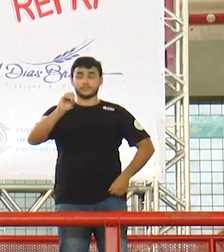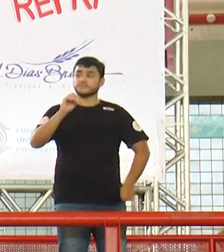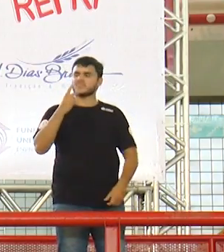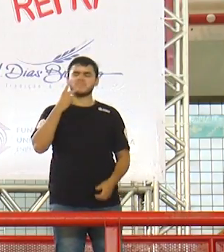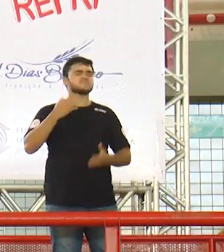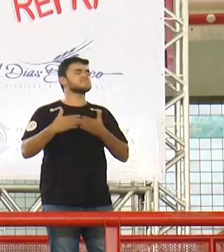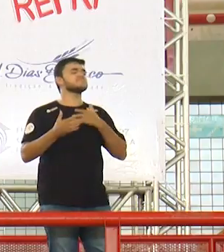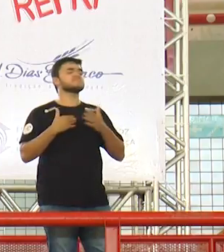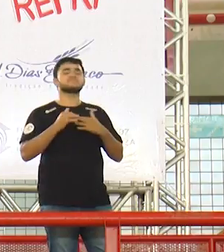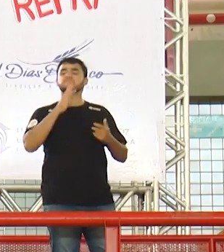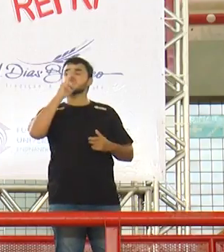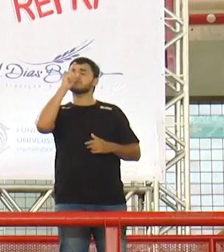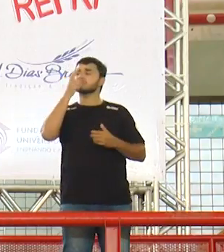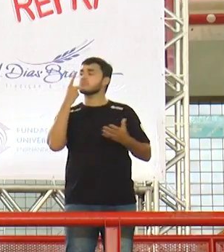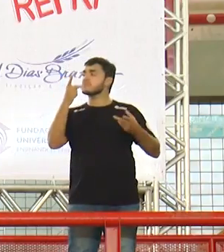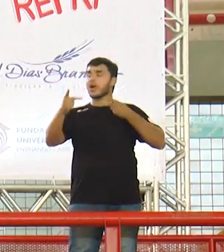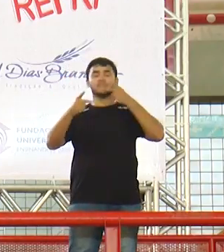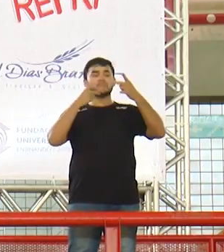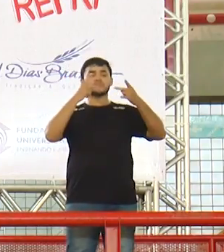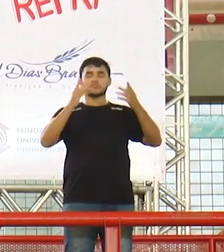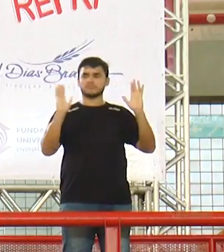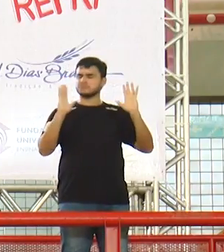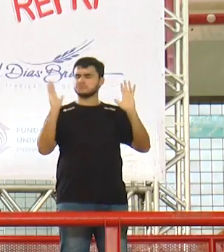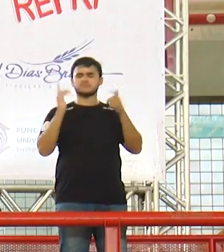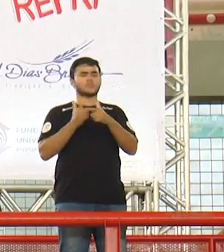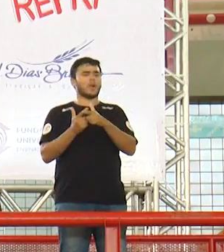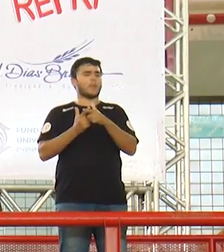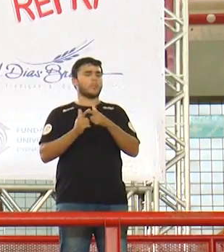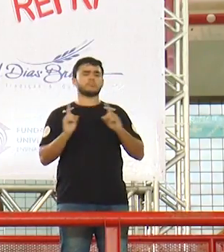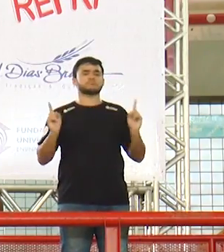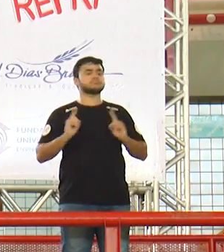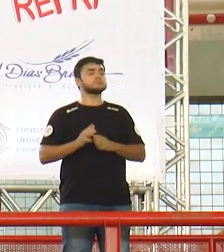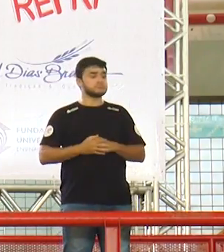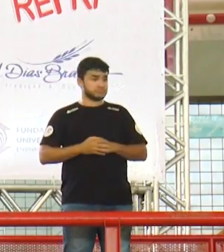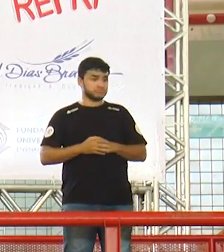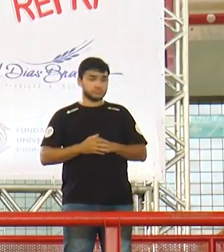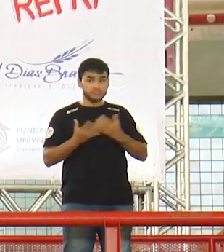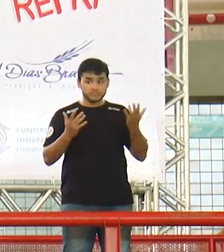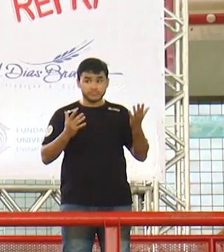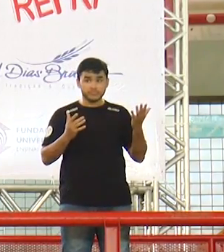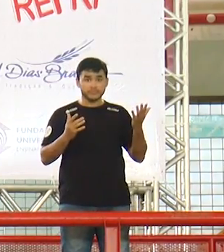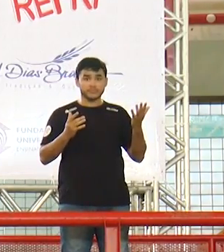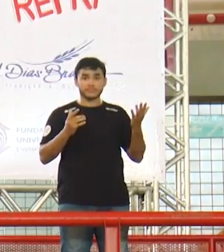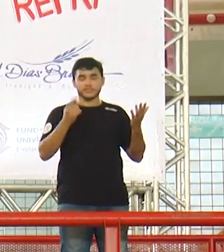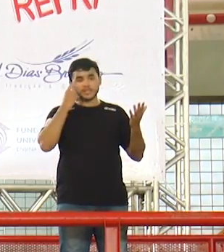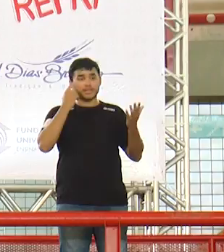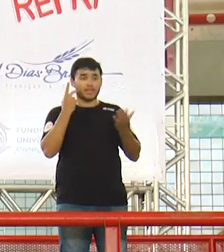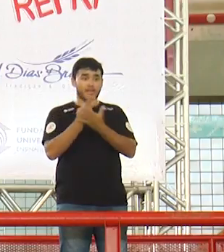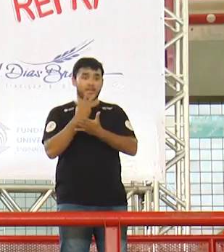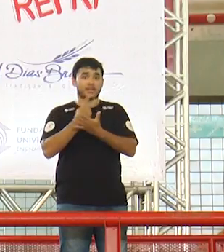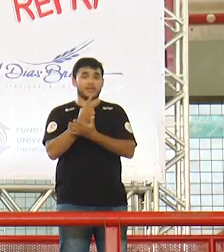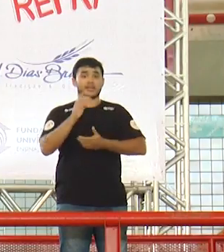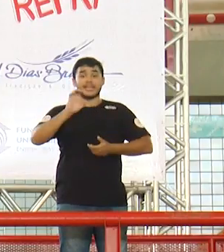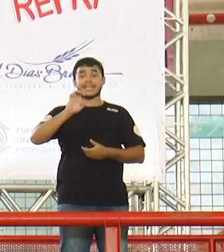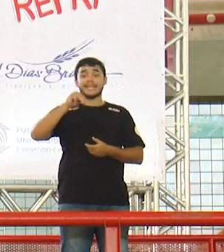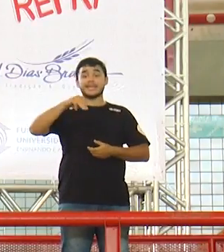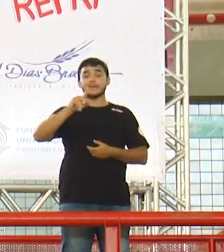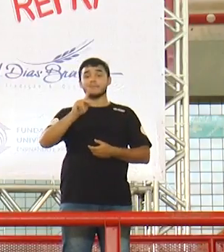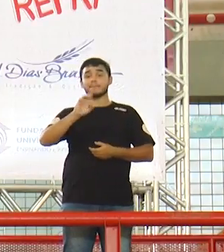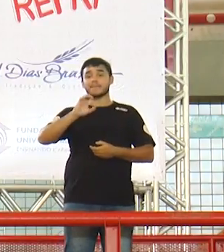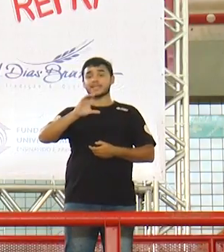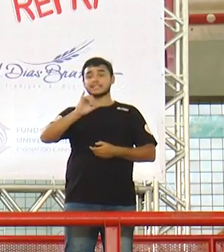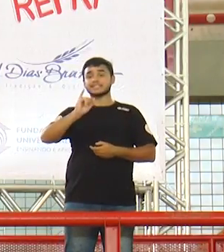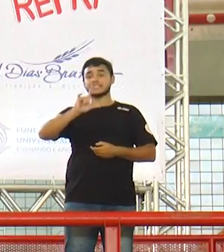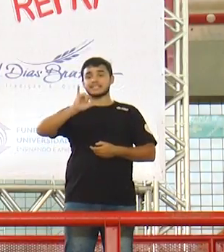que eu quero e para mim nunca foi empecilho. Não é empecilho, é empecilho. Ah, tá